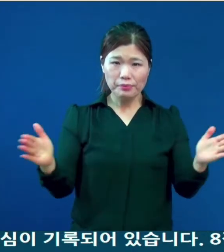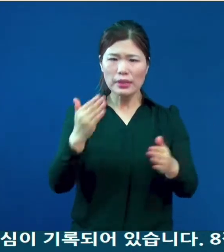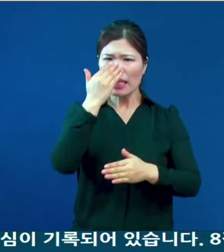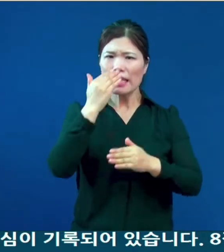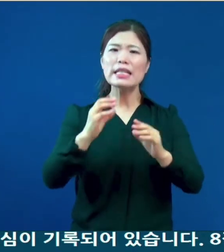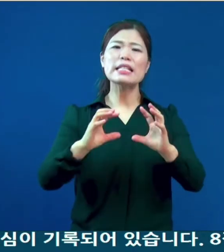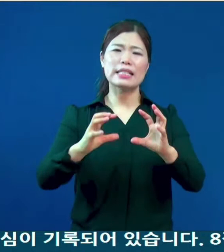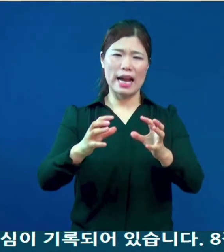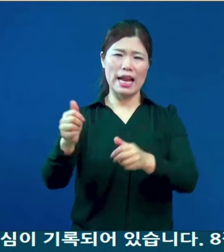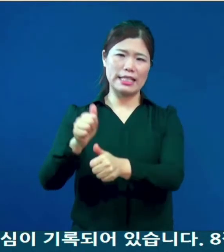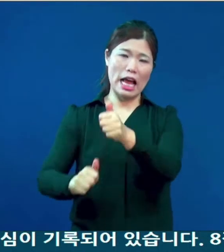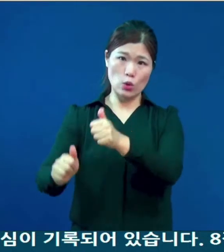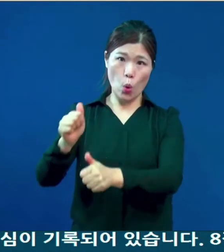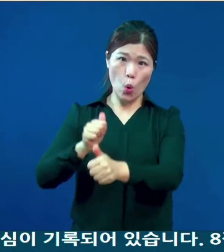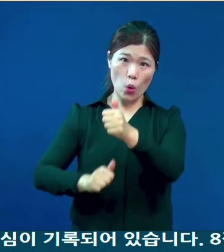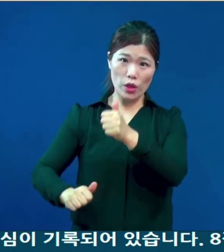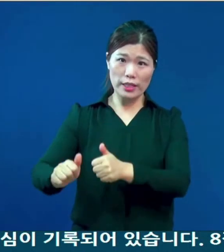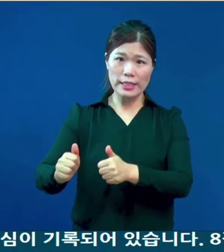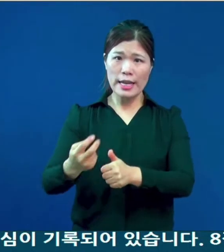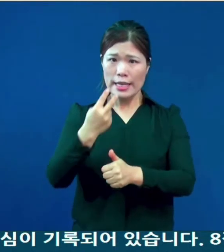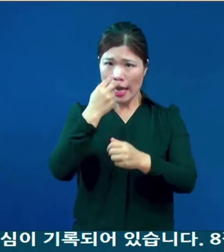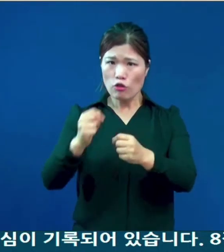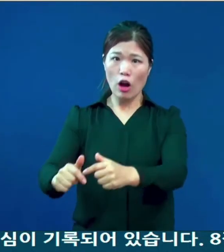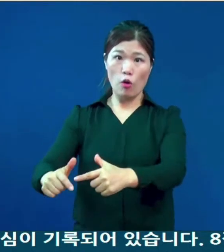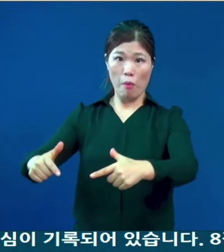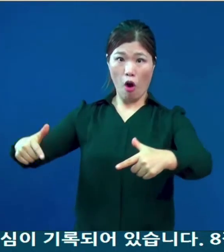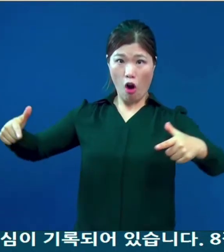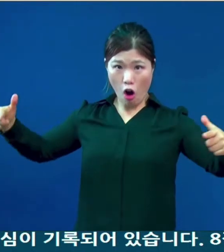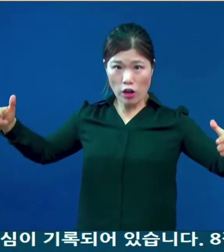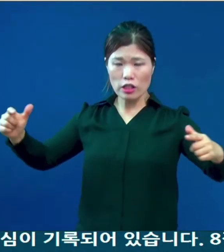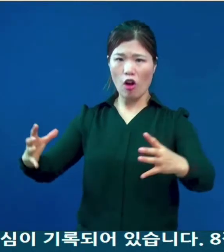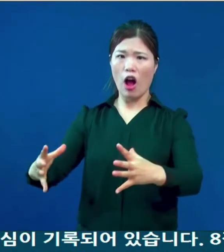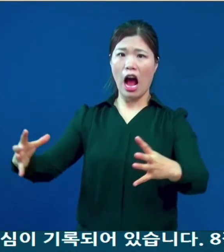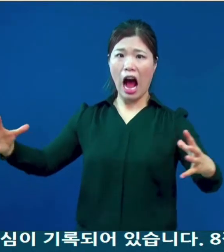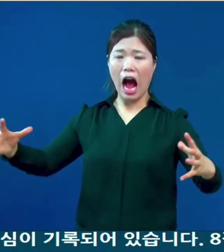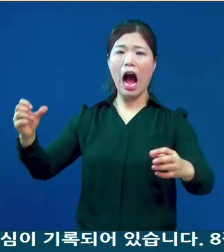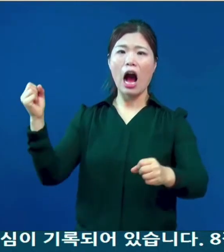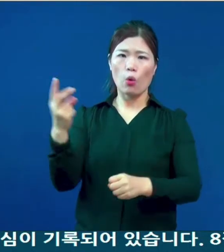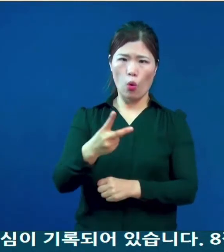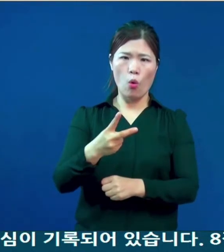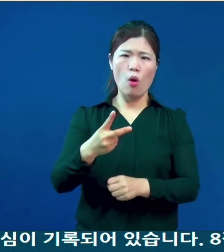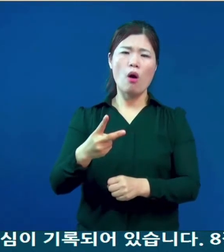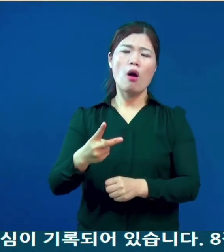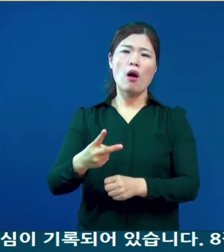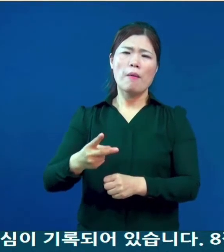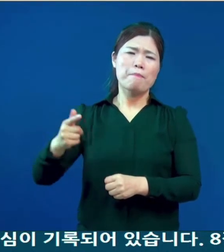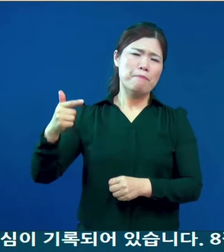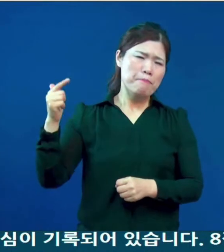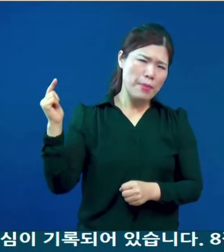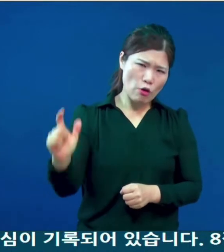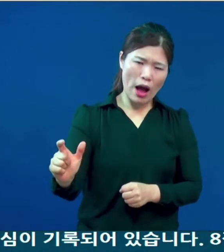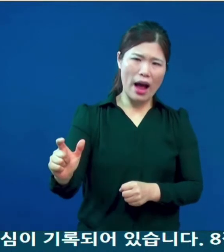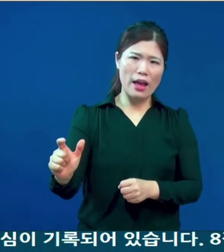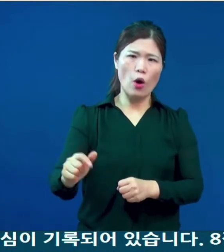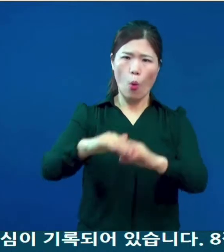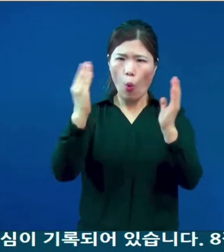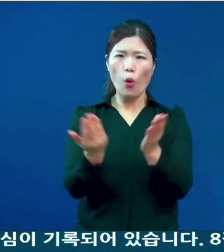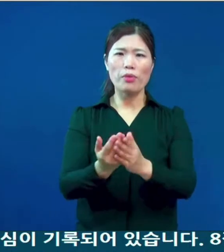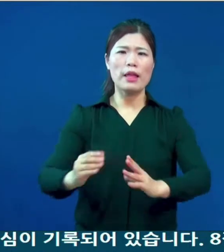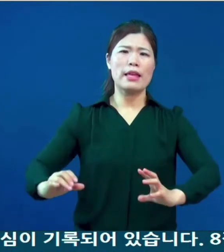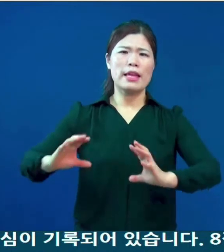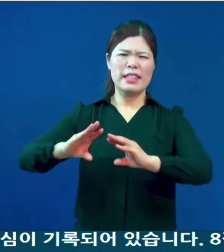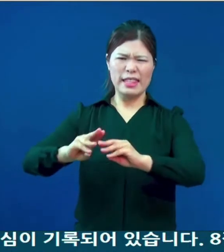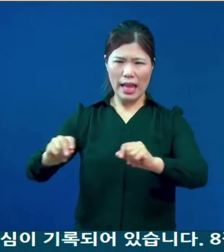이스라엘 자손은 불어나 번성하고 매우 강하여 온 땅에